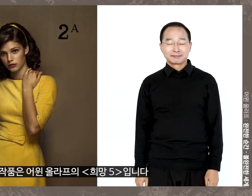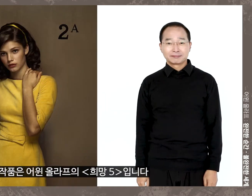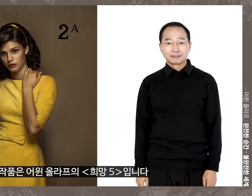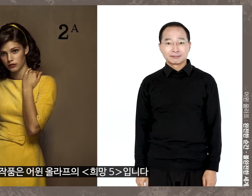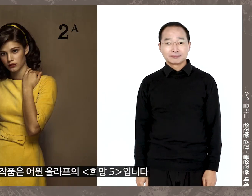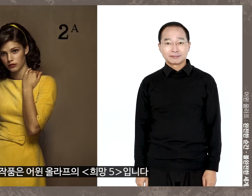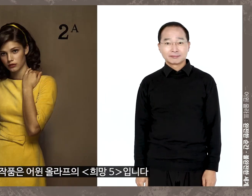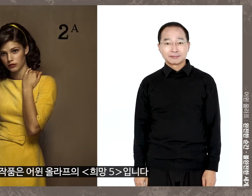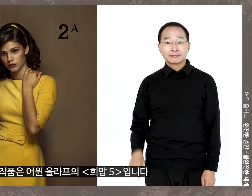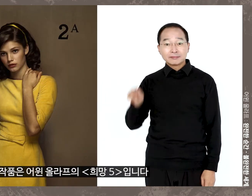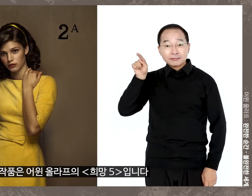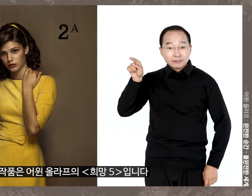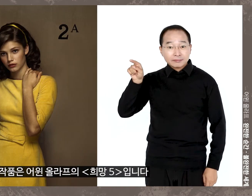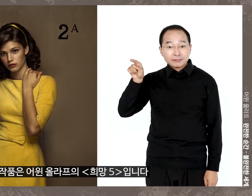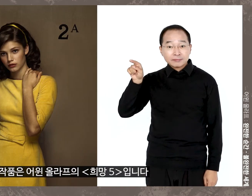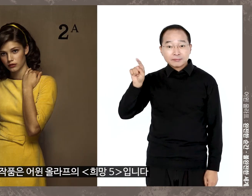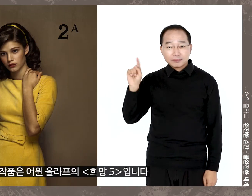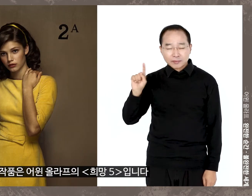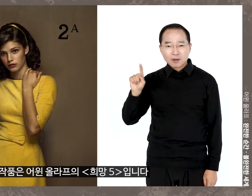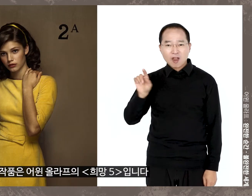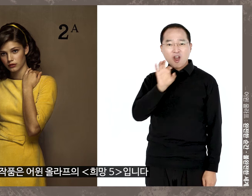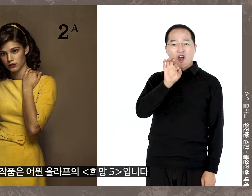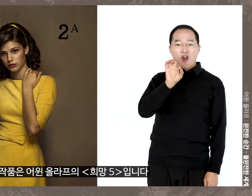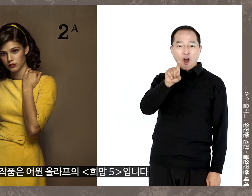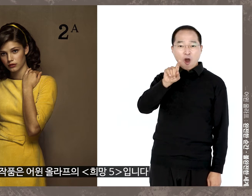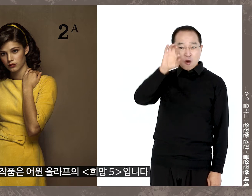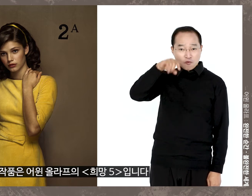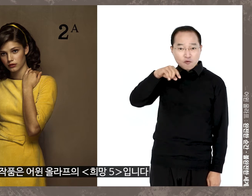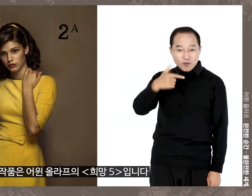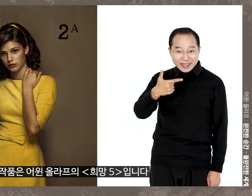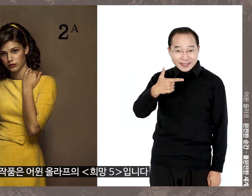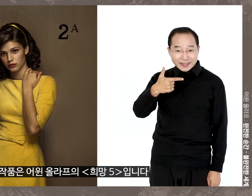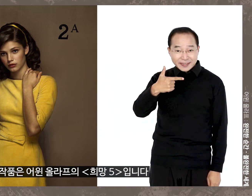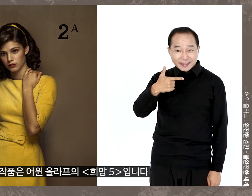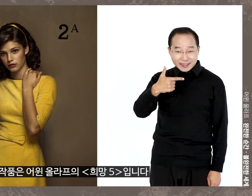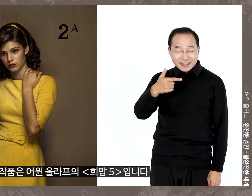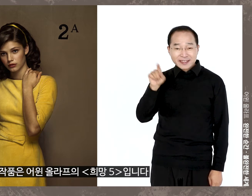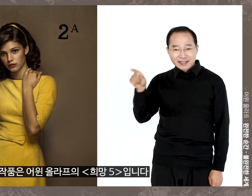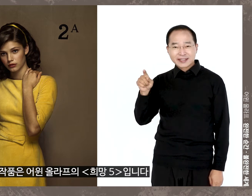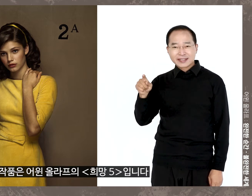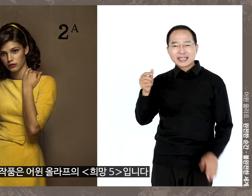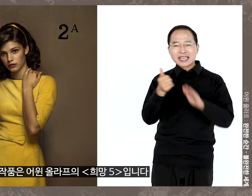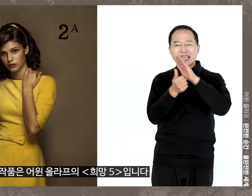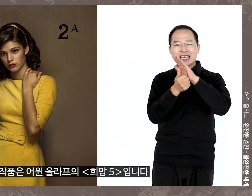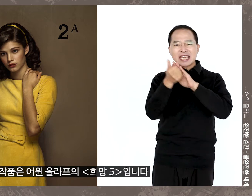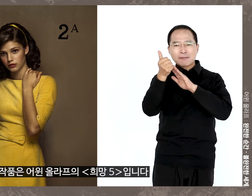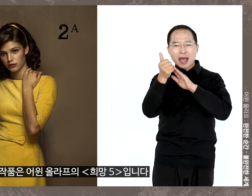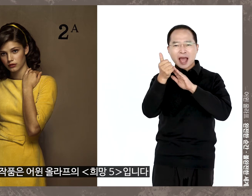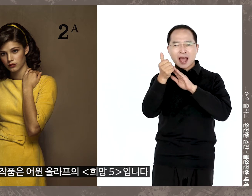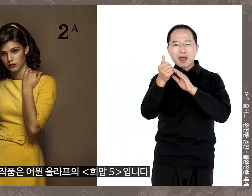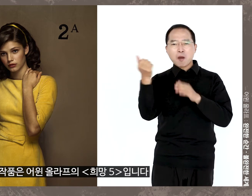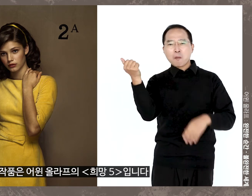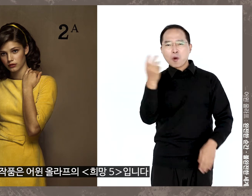이 작품은 어윈 올라프의 희망 5입니다.